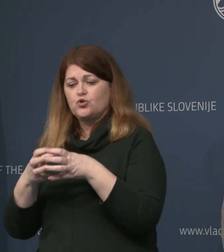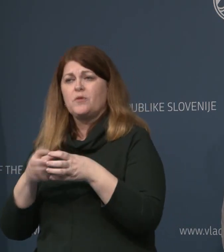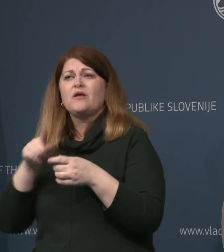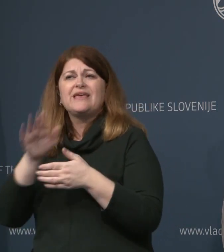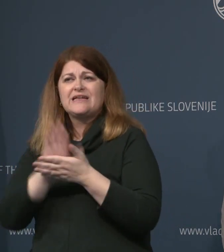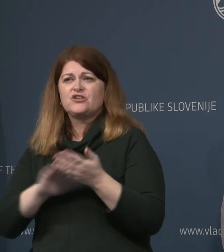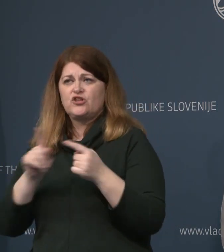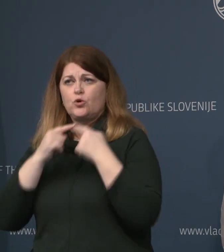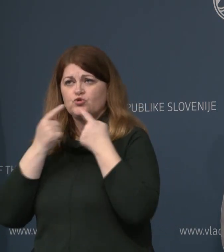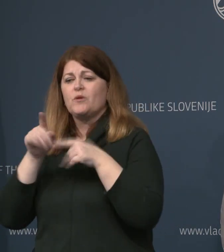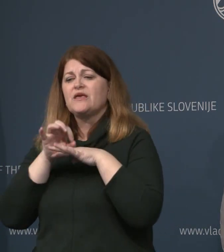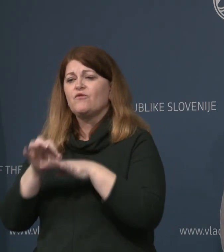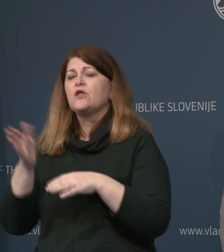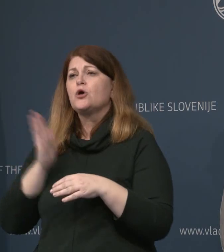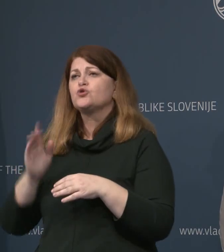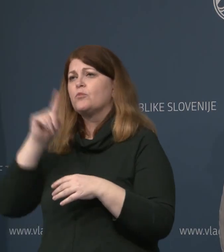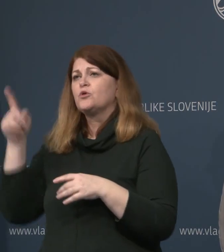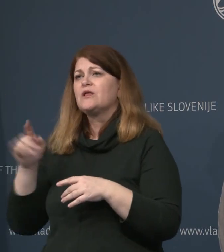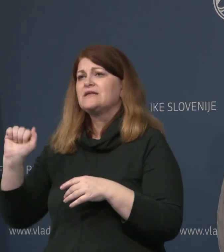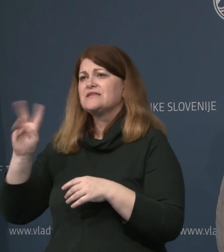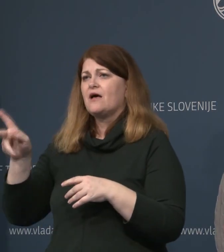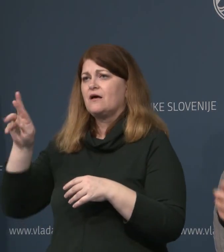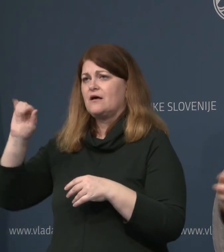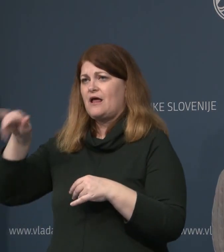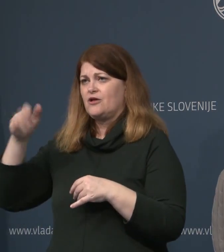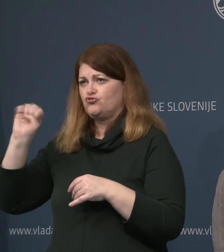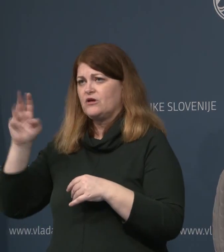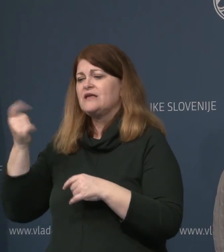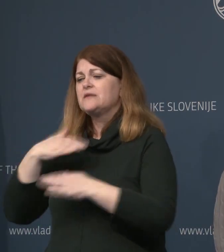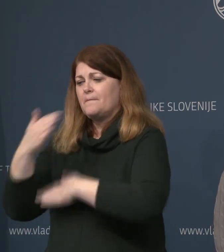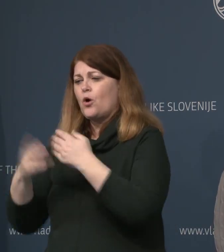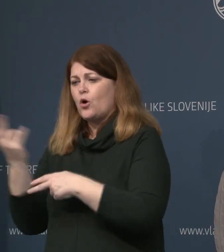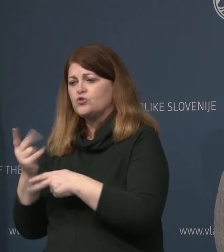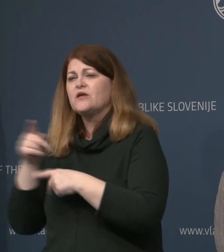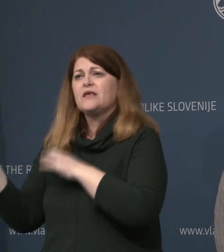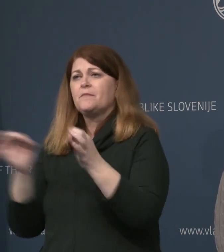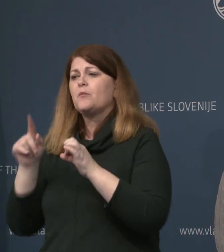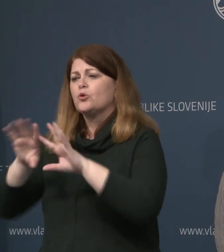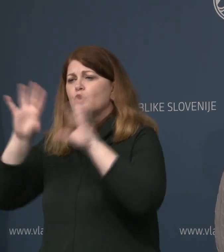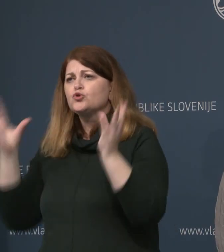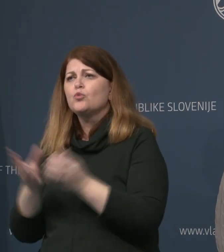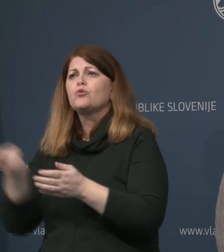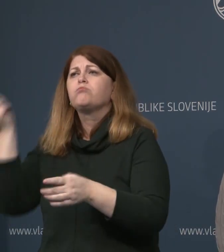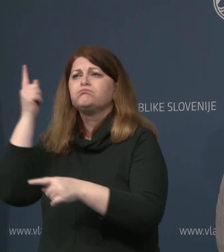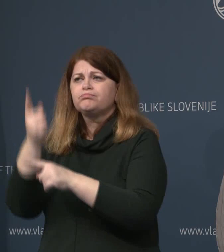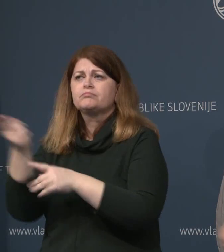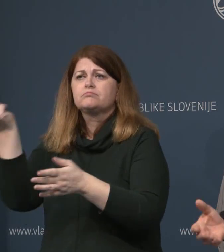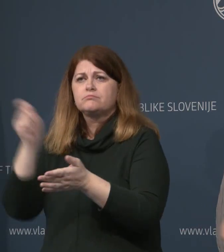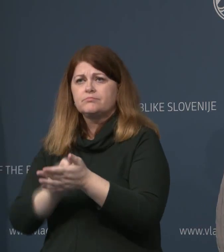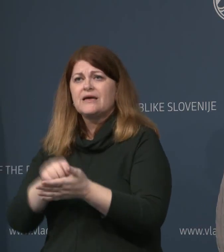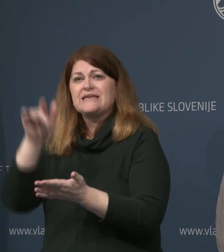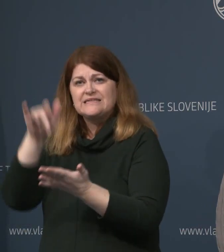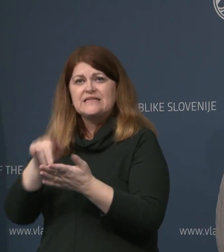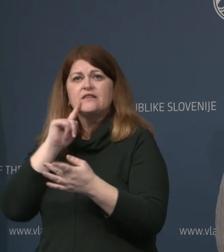začetku nisem omenil, ki vodi gospod Zakrajšek iz blagovnih rezerv, ki pripravlja tudi to skupno, bom rekel, nabavo, s ciljem seveda,